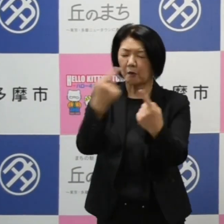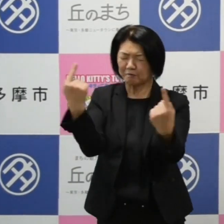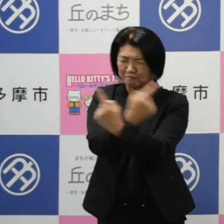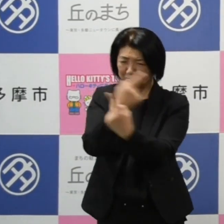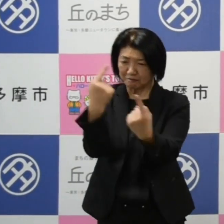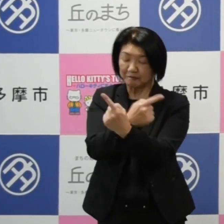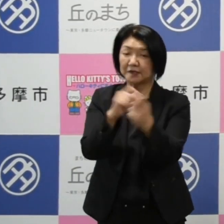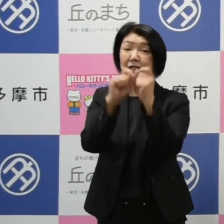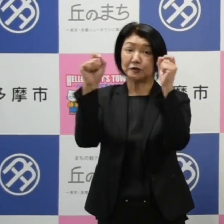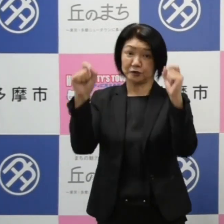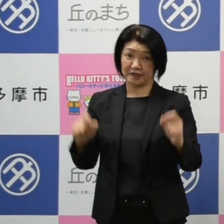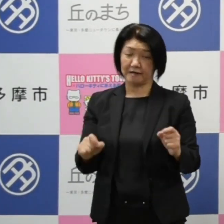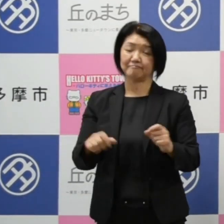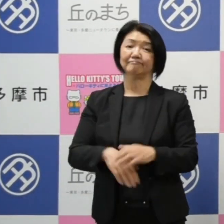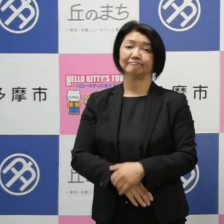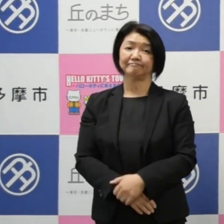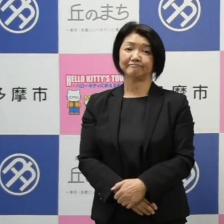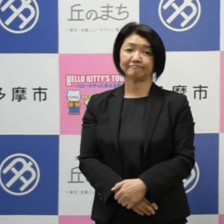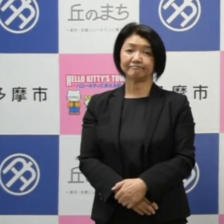です。